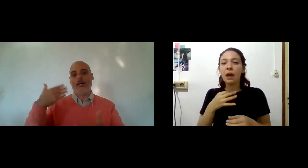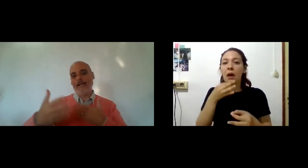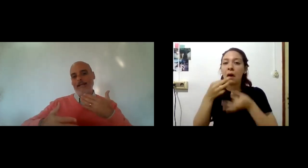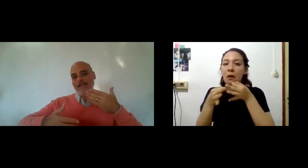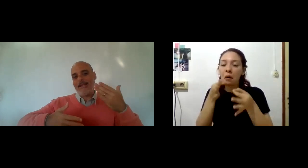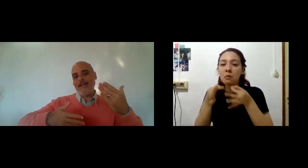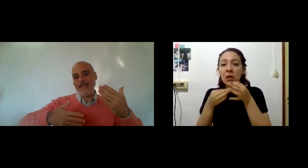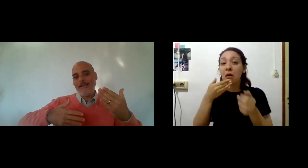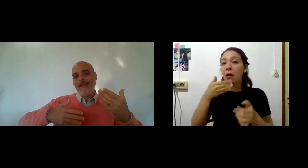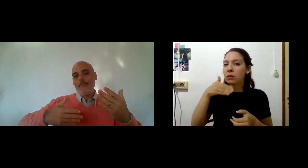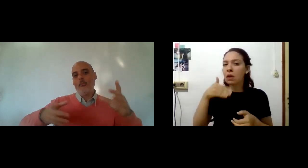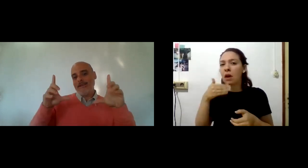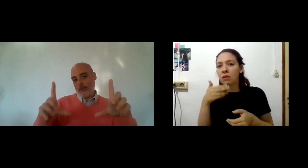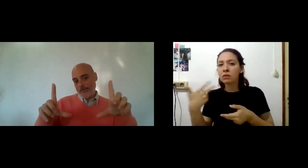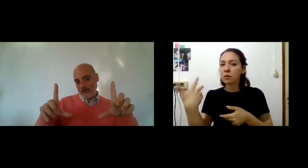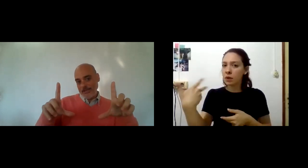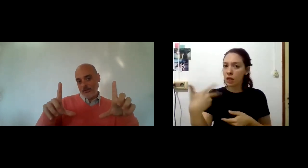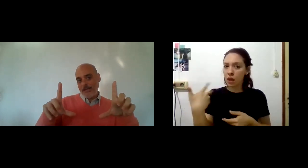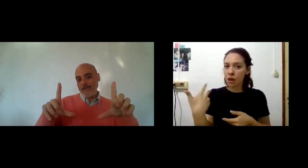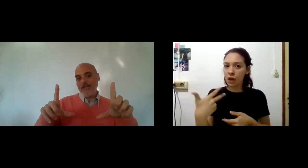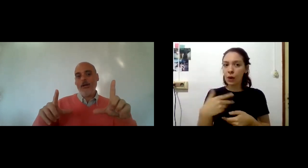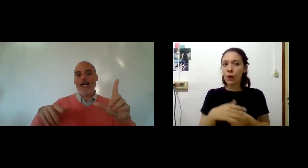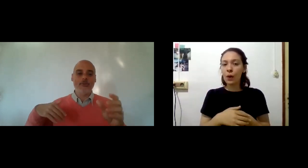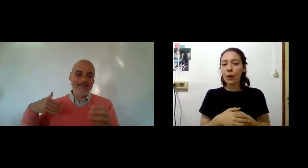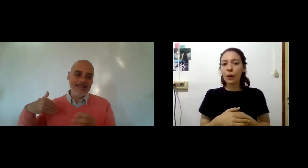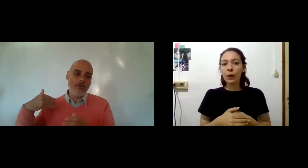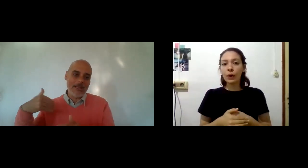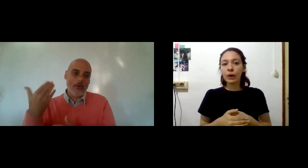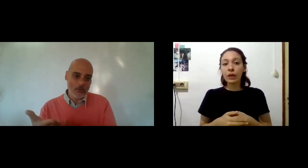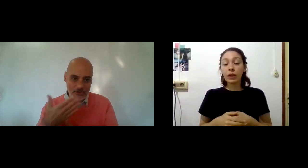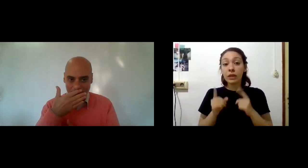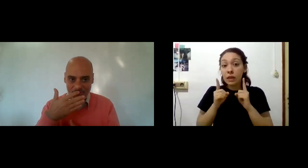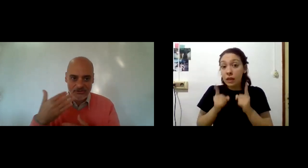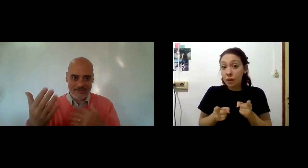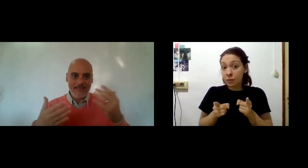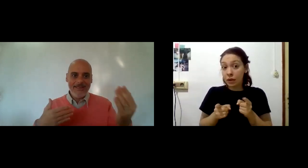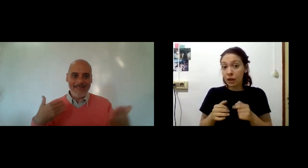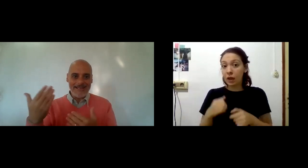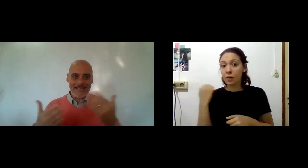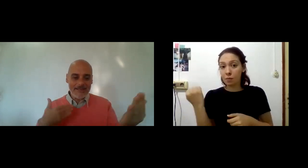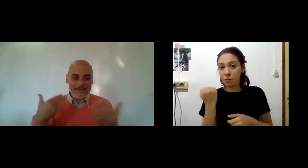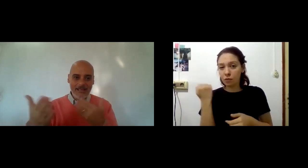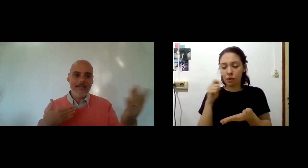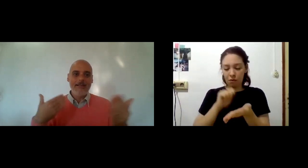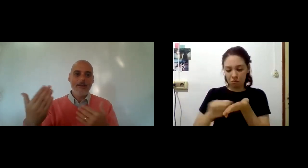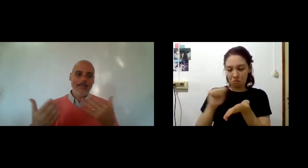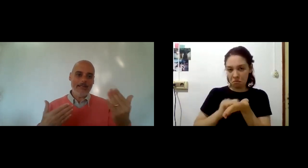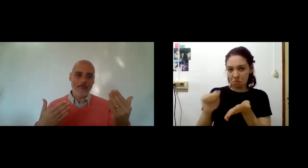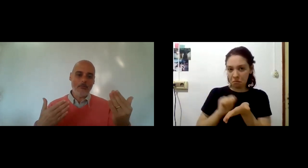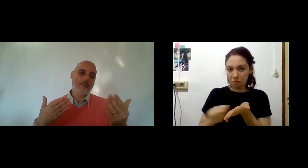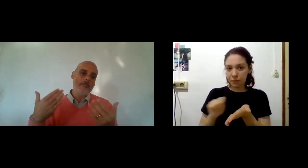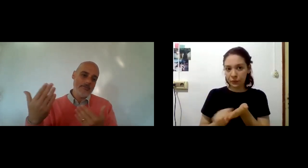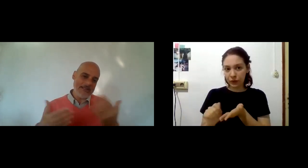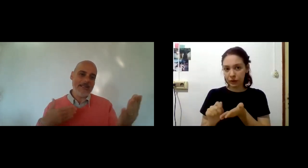un poco, en la medida en que muestran comprensión lectora del video, a su vez tienen que mostrar producción, ¿no? Entonces, en la entrevista,